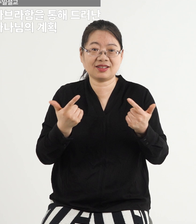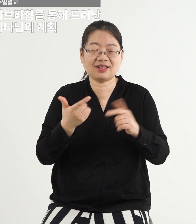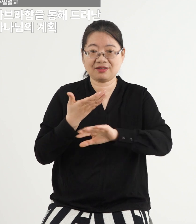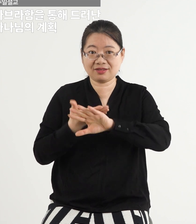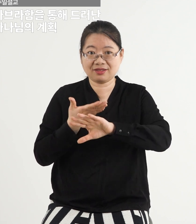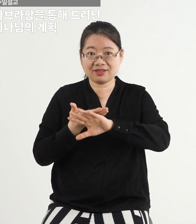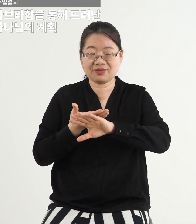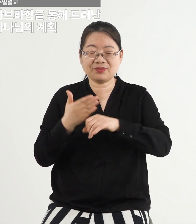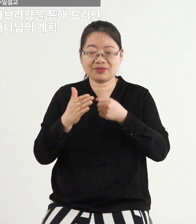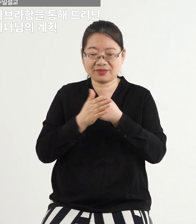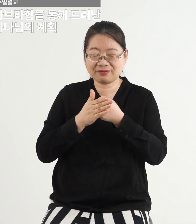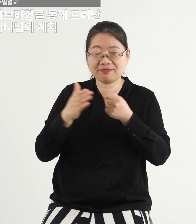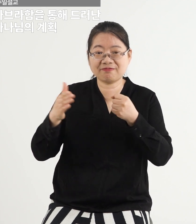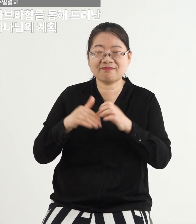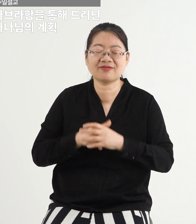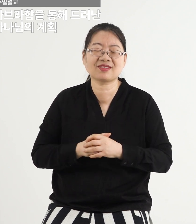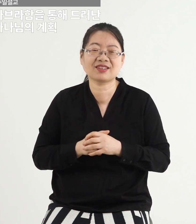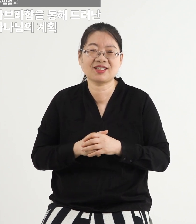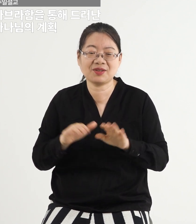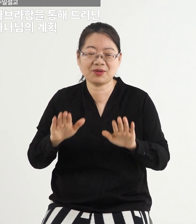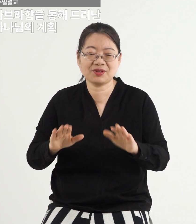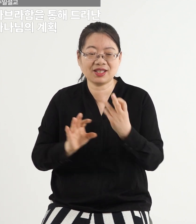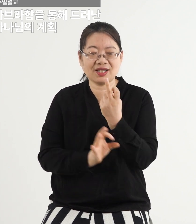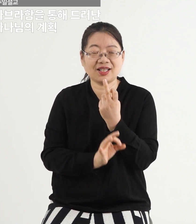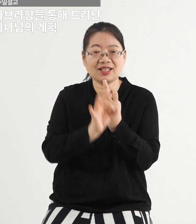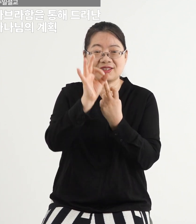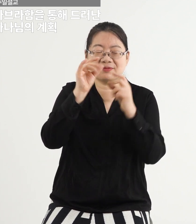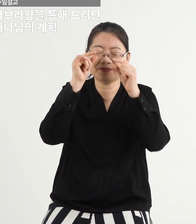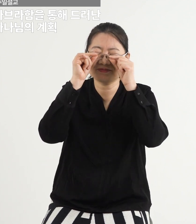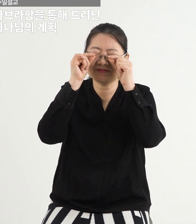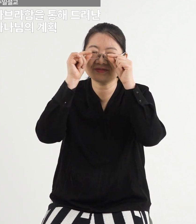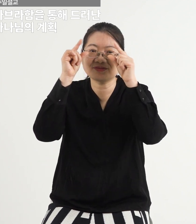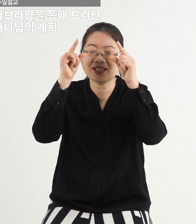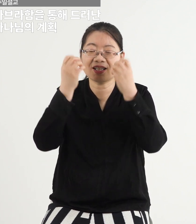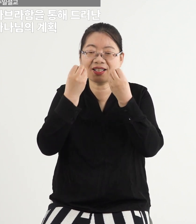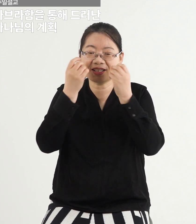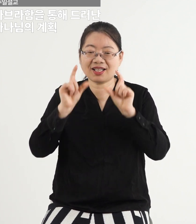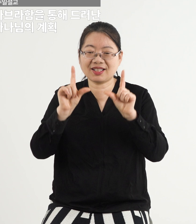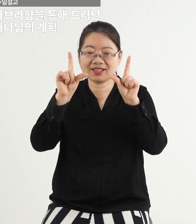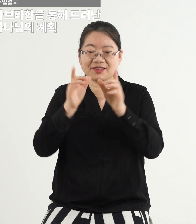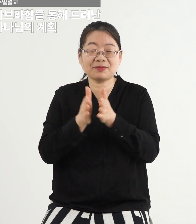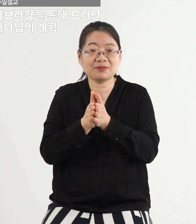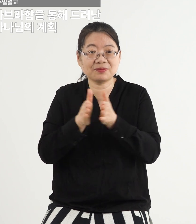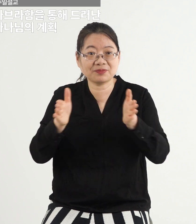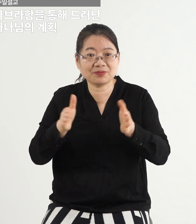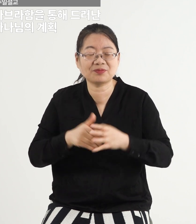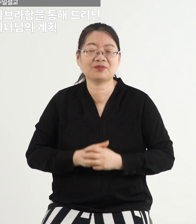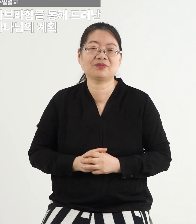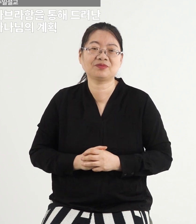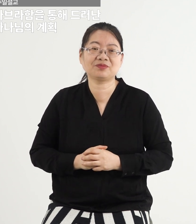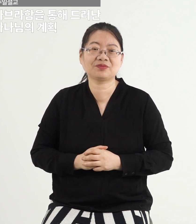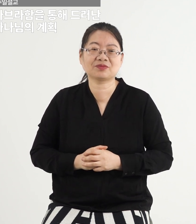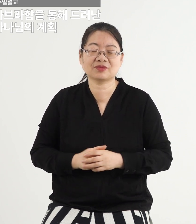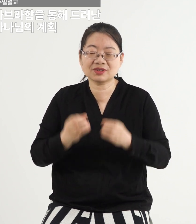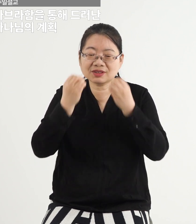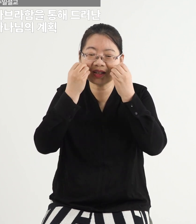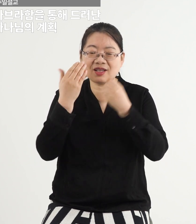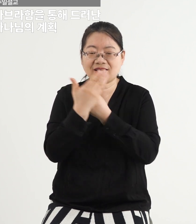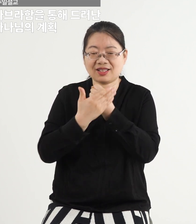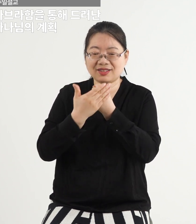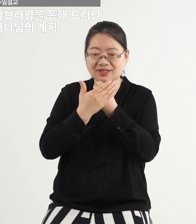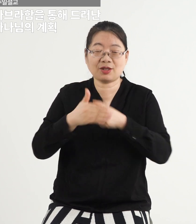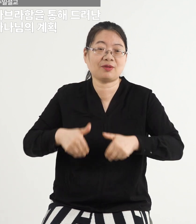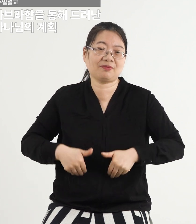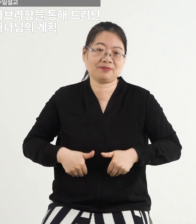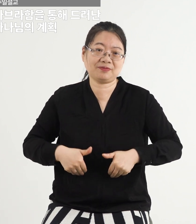그렇죠? 때문에 오늘 아침에 눈을 뜨면 새날이 시작이 되면 새로운 은혜가